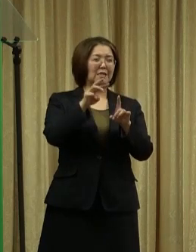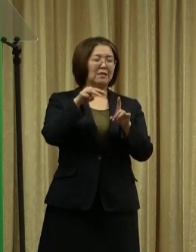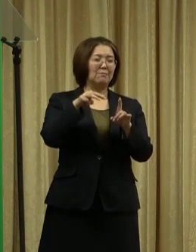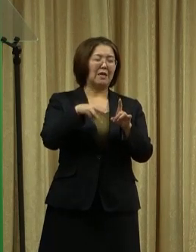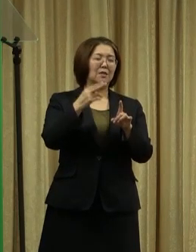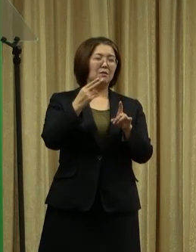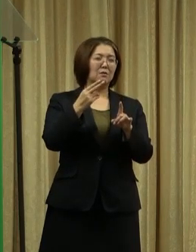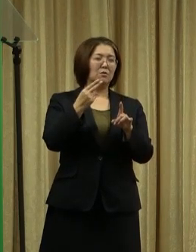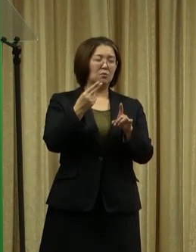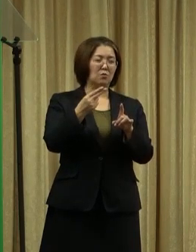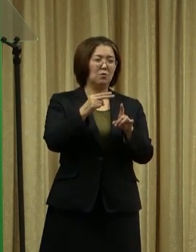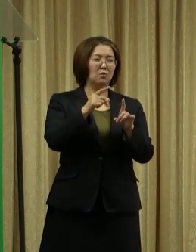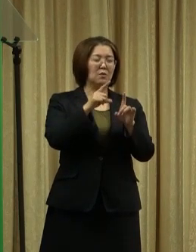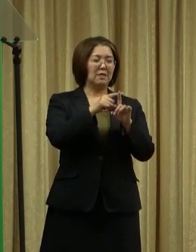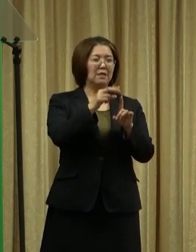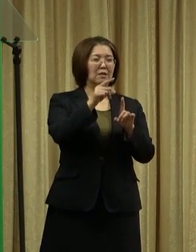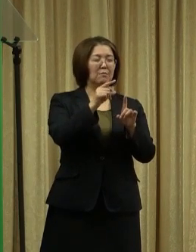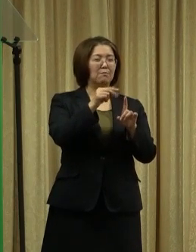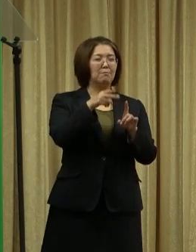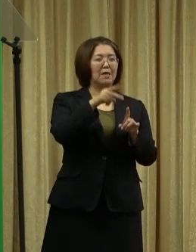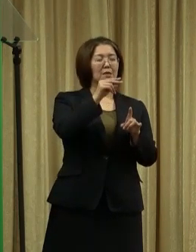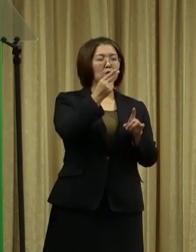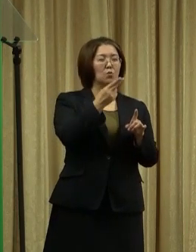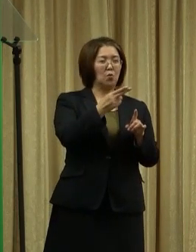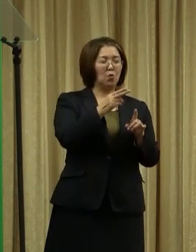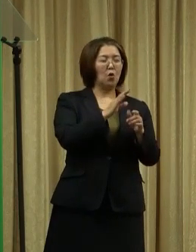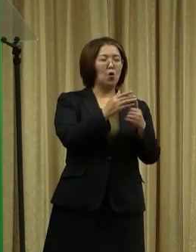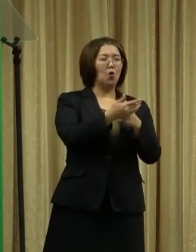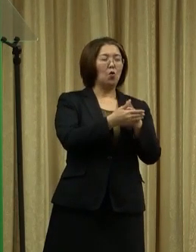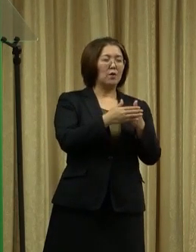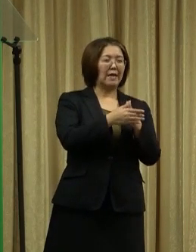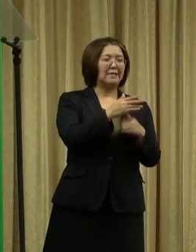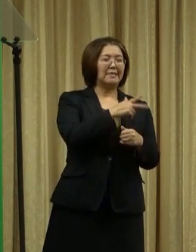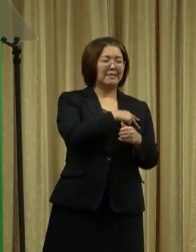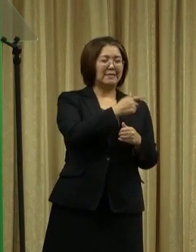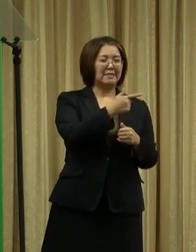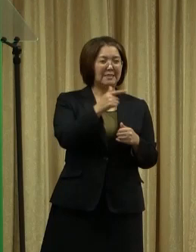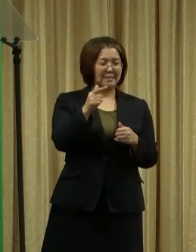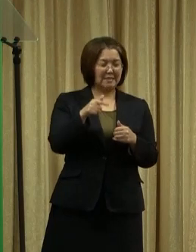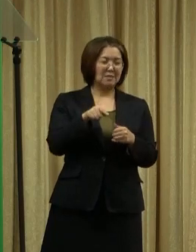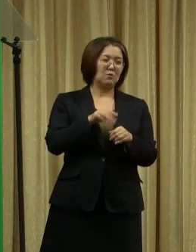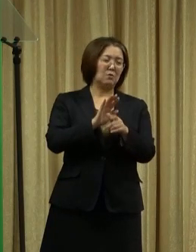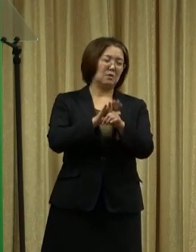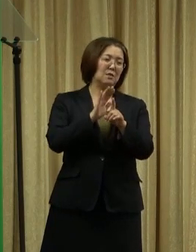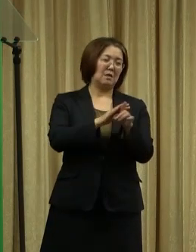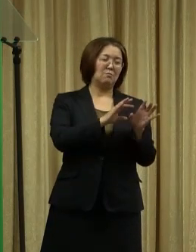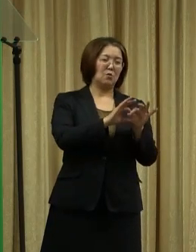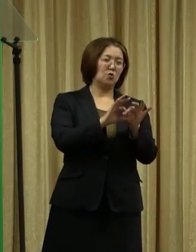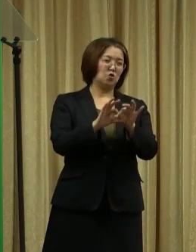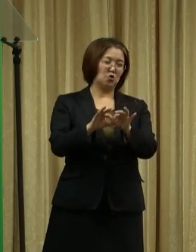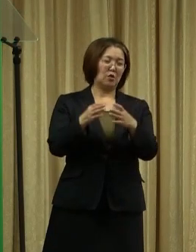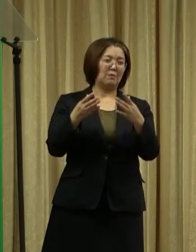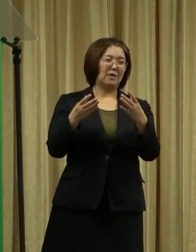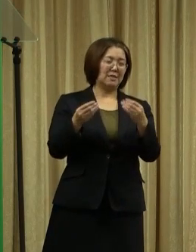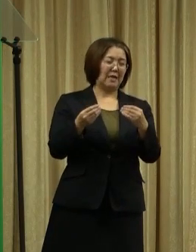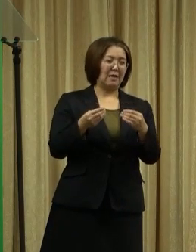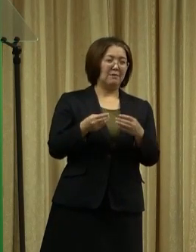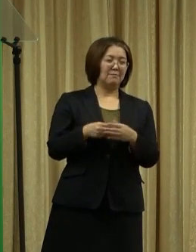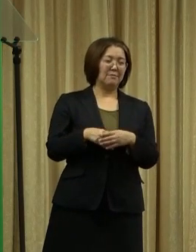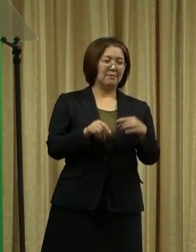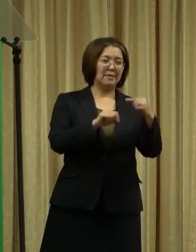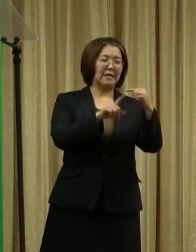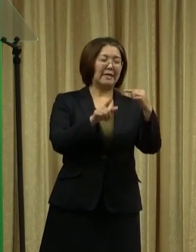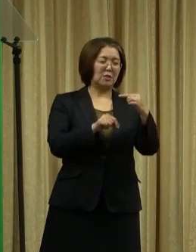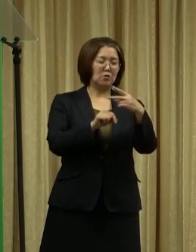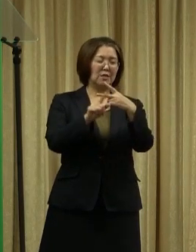DHEAT、それから保健師さんなどなどの支援も続けてきました。それらにやはりこれが多分1ヶ月、2ヶ月終わ